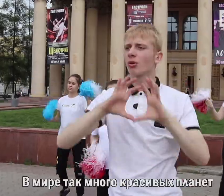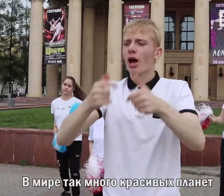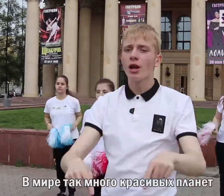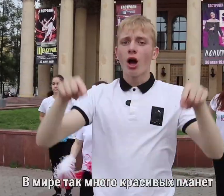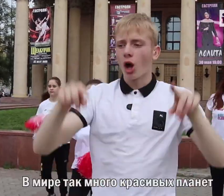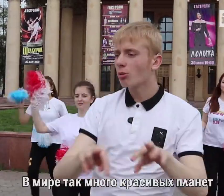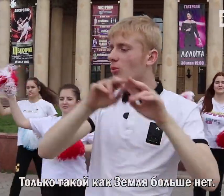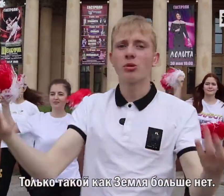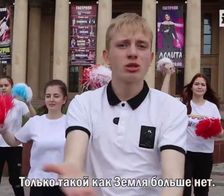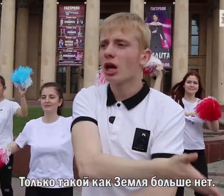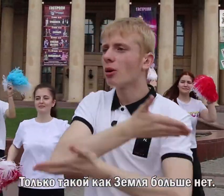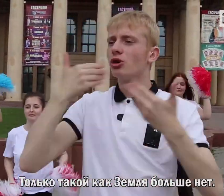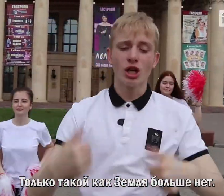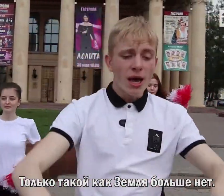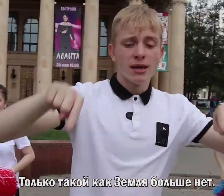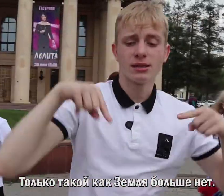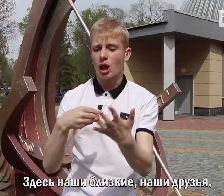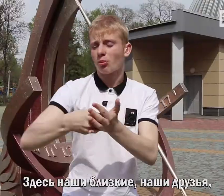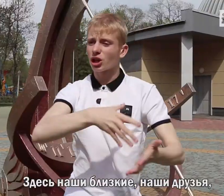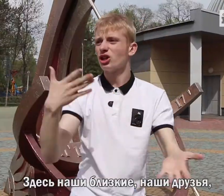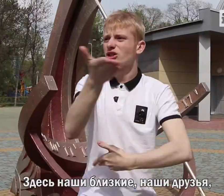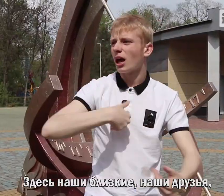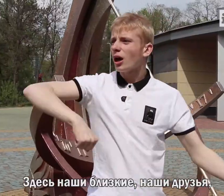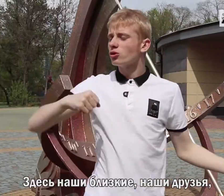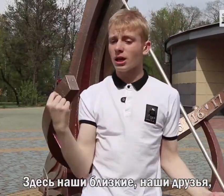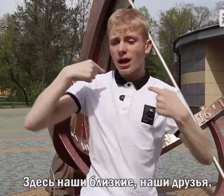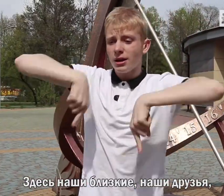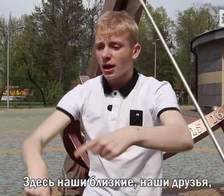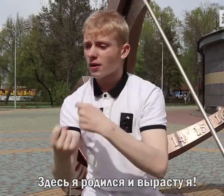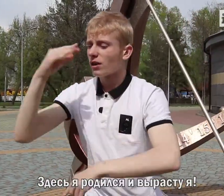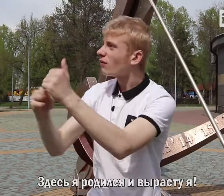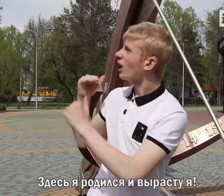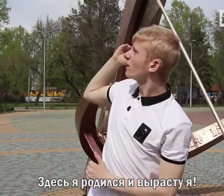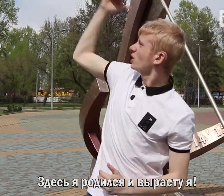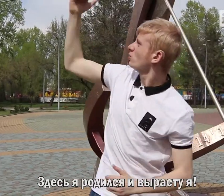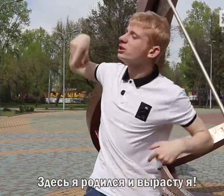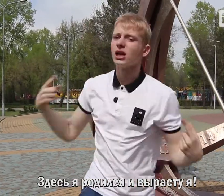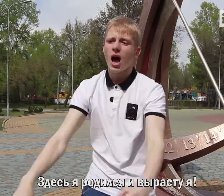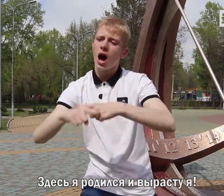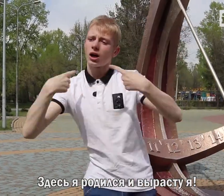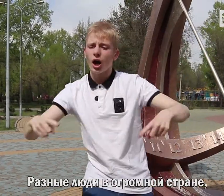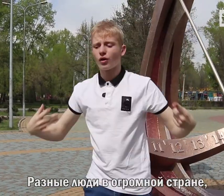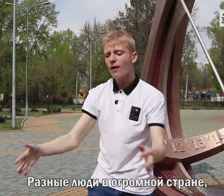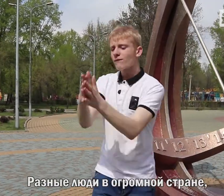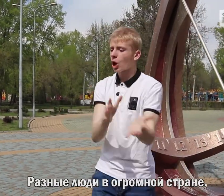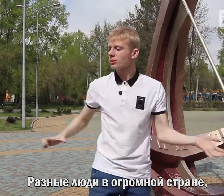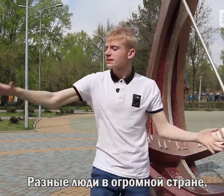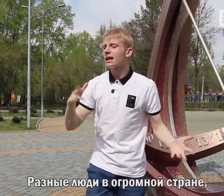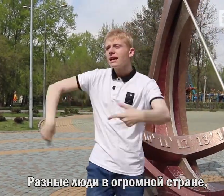красивых планет, только такой, как Земля, больше нет. Здесь наши близкие, наши друзья, здесь я родился и вырасту я. Разные люди в огромной